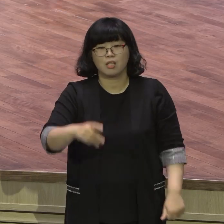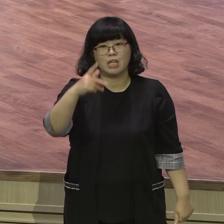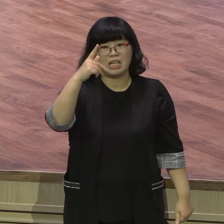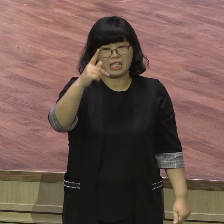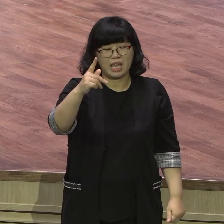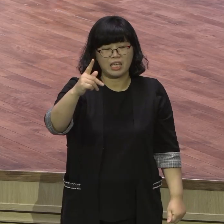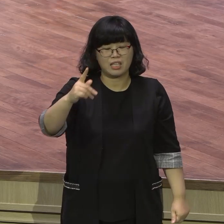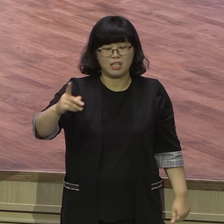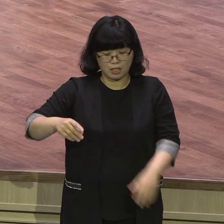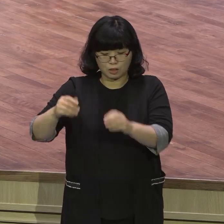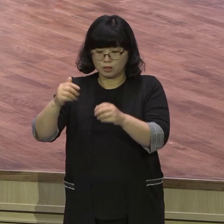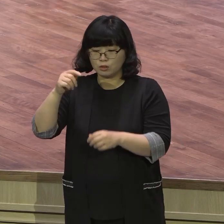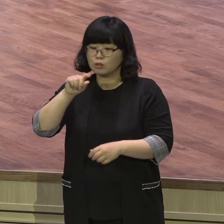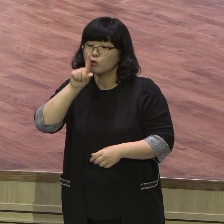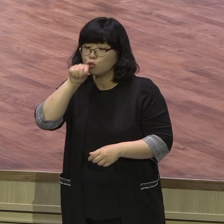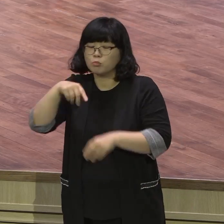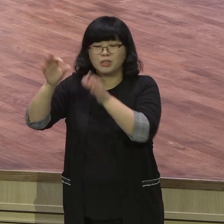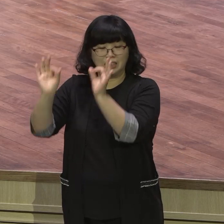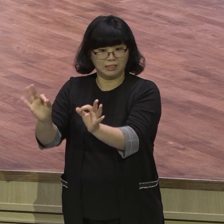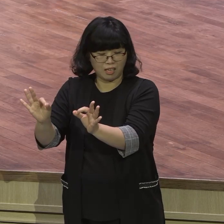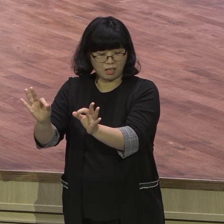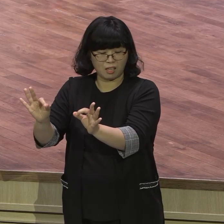한국 외교관들 다 초청했어요.